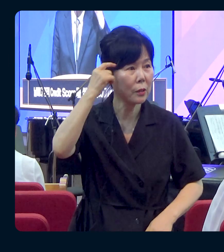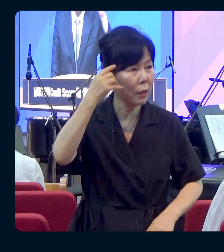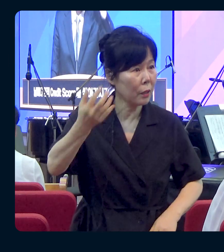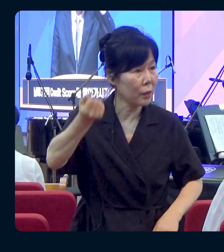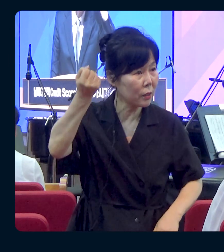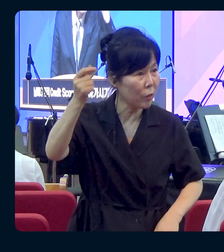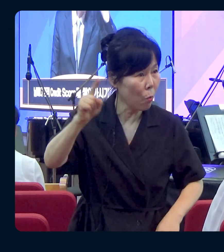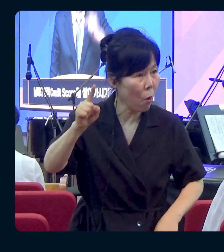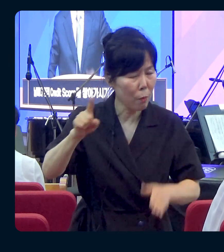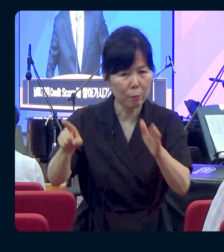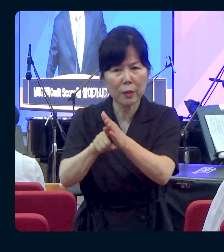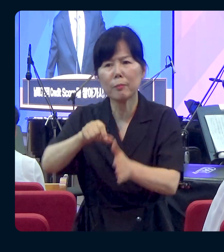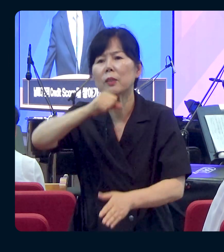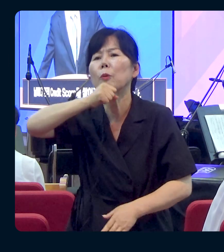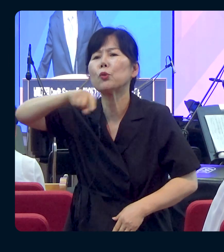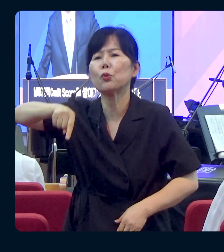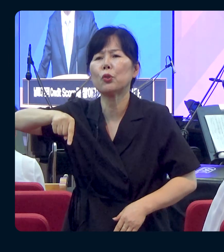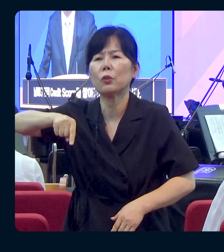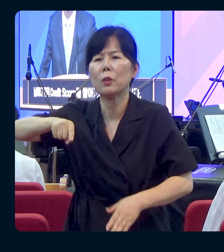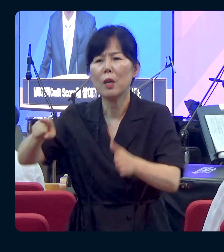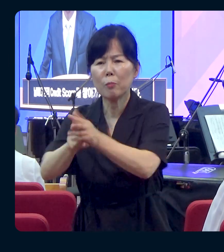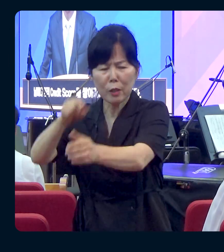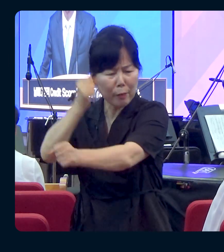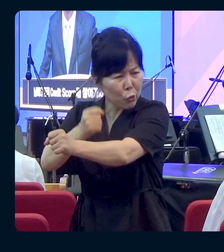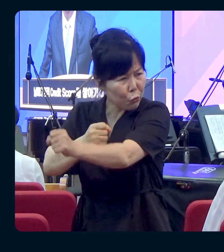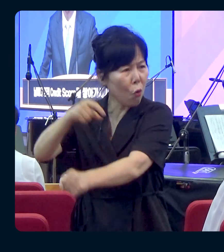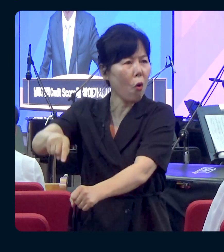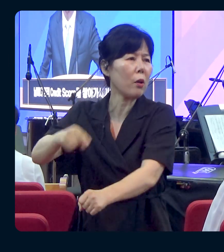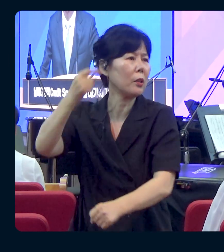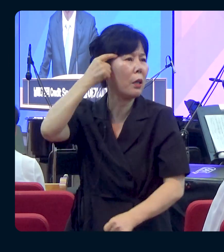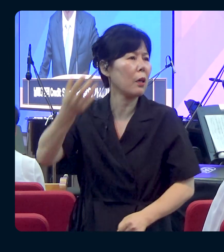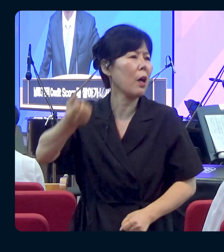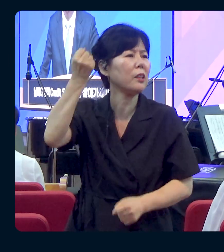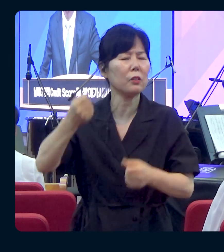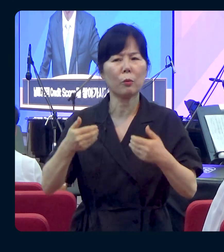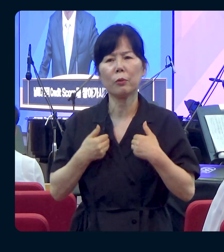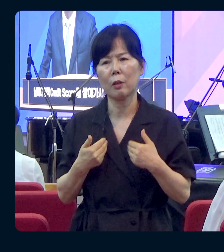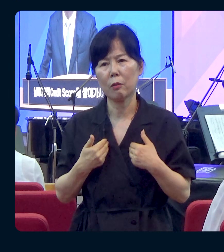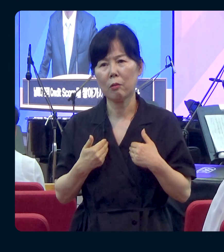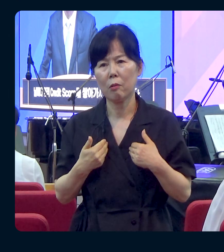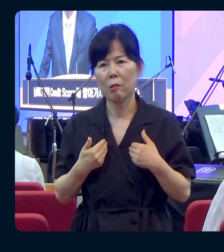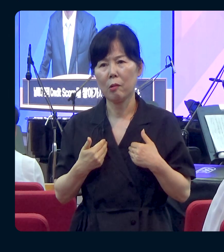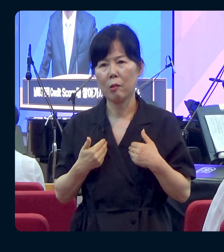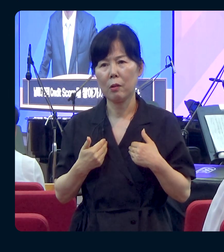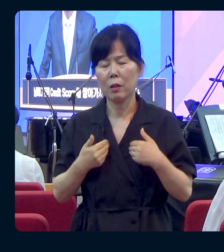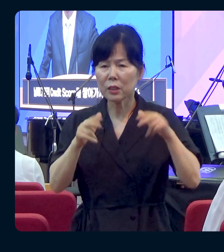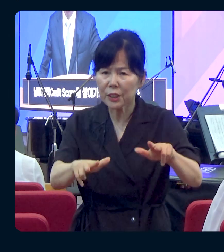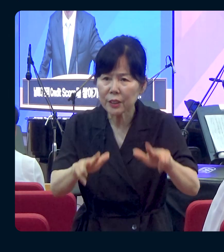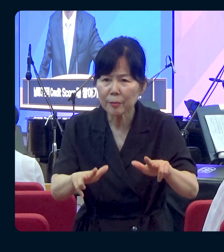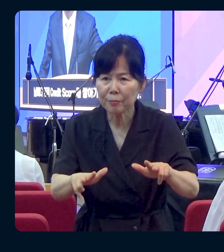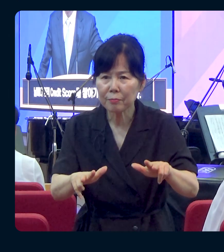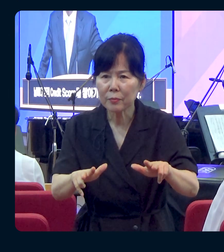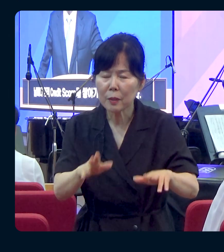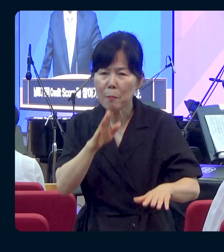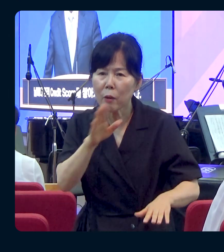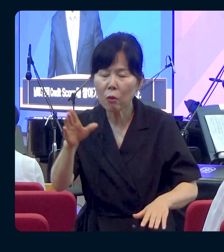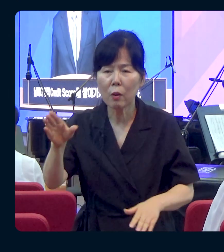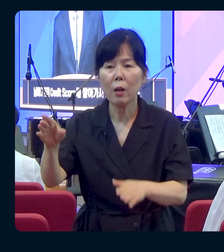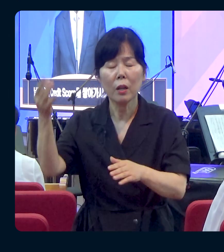그런 원망과 불평과 그런 것보다 먼저 생각할 것이 뭐냐? 크레딧 스코어를 생각하시.